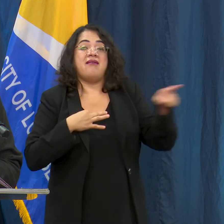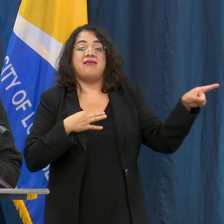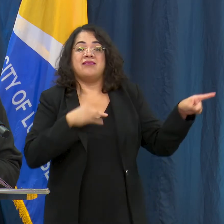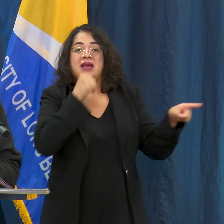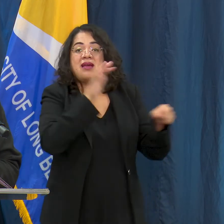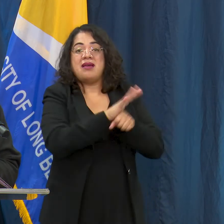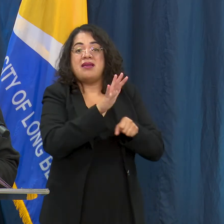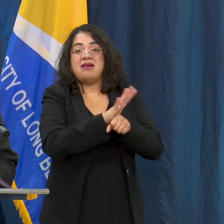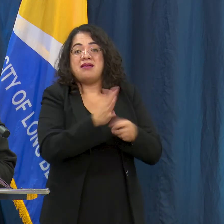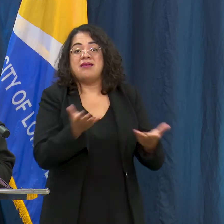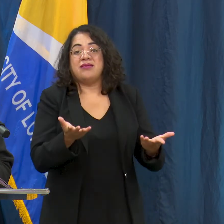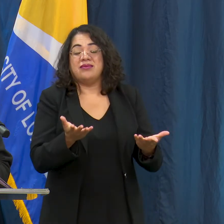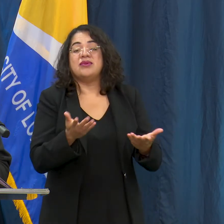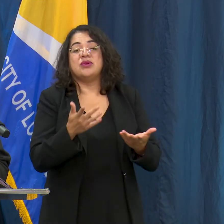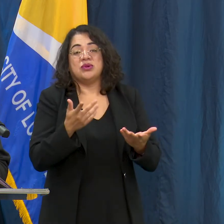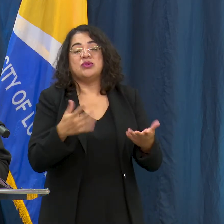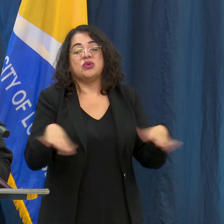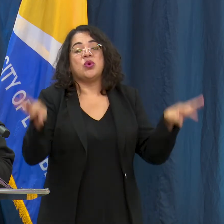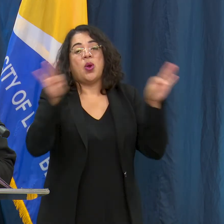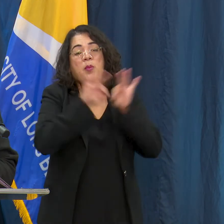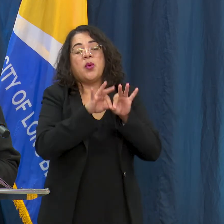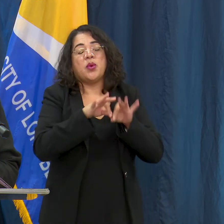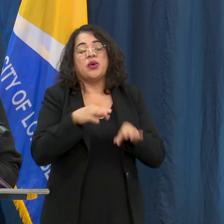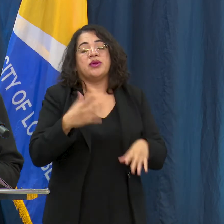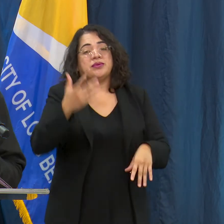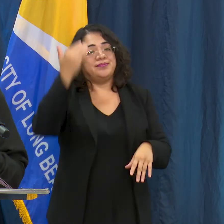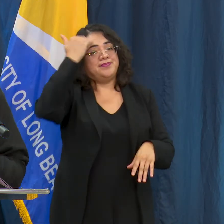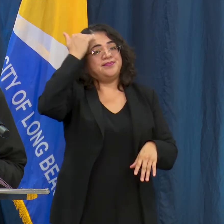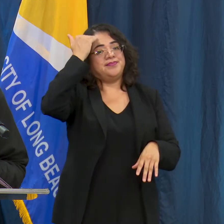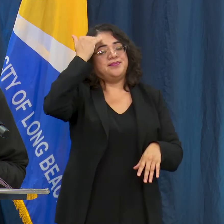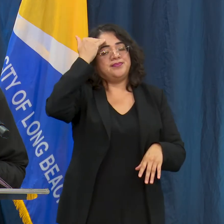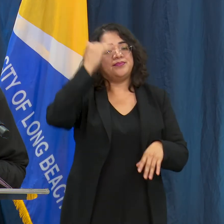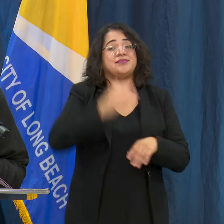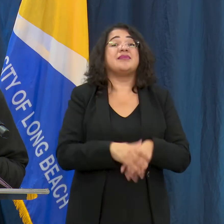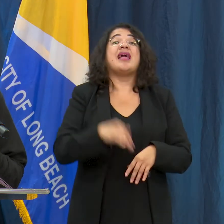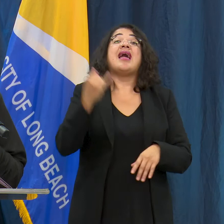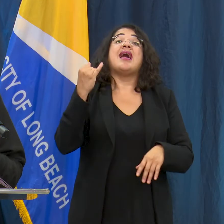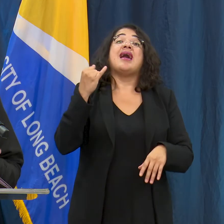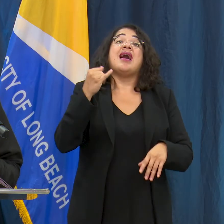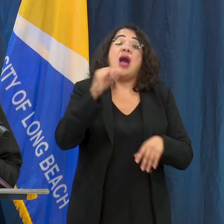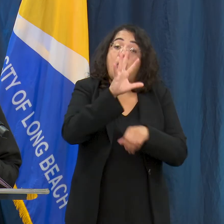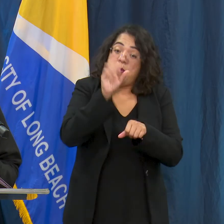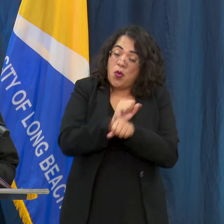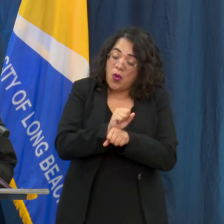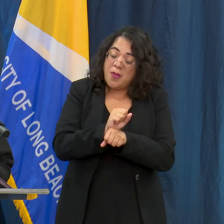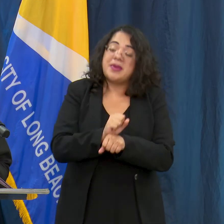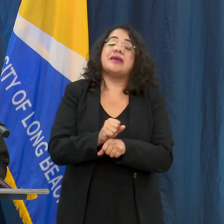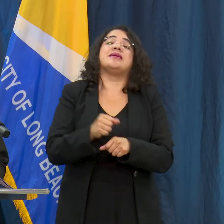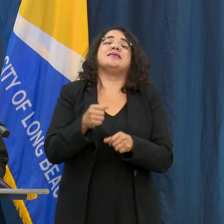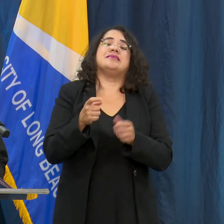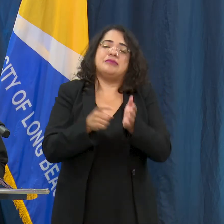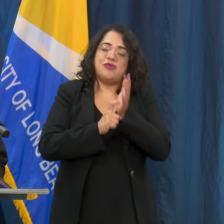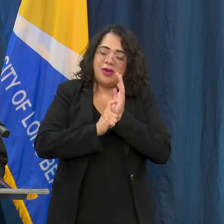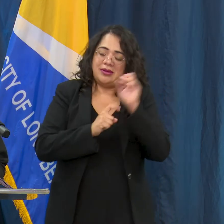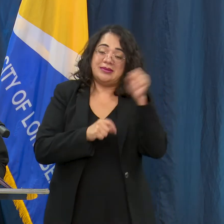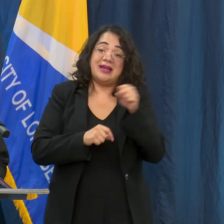esos sitios día a día. Es importante también que si hace una cita y por alguna razón no puede